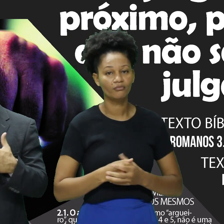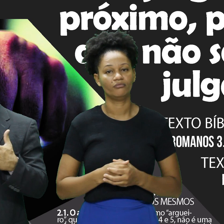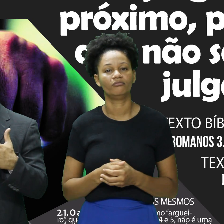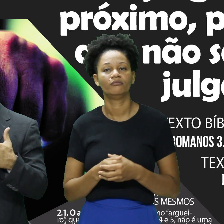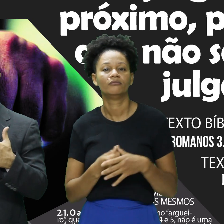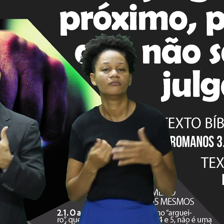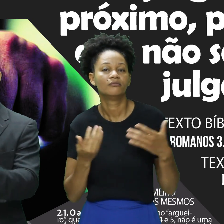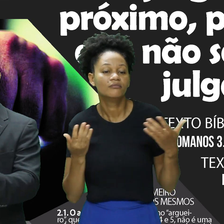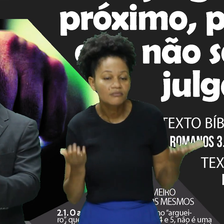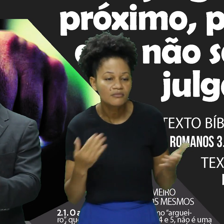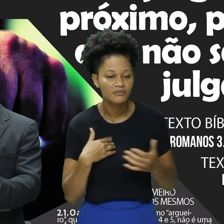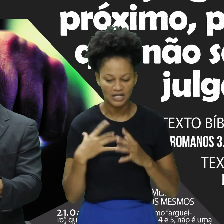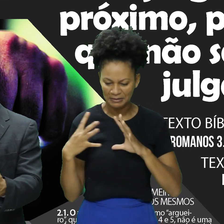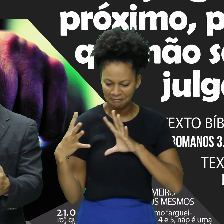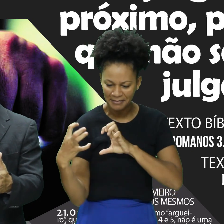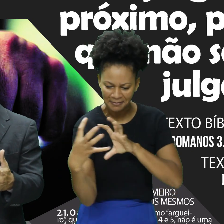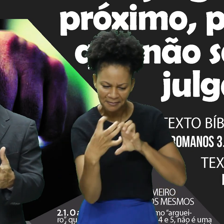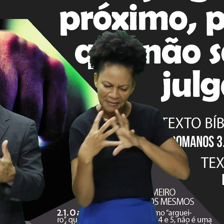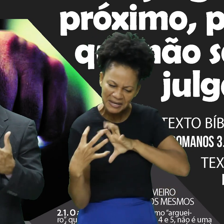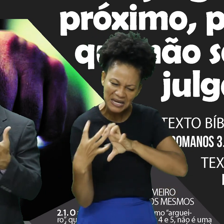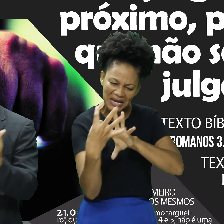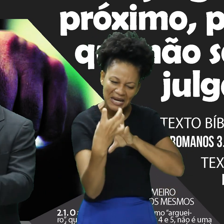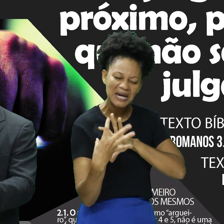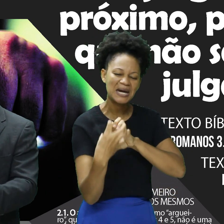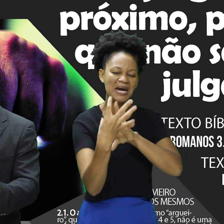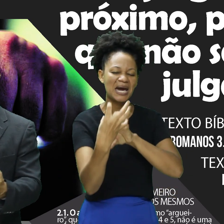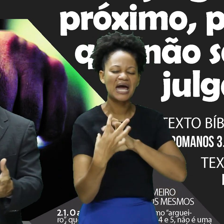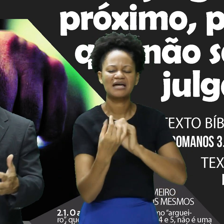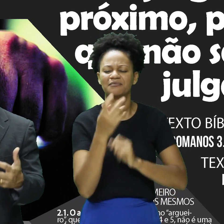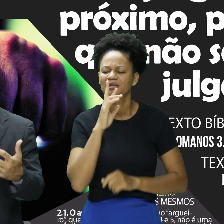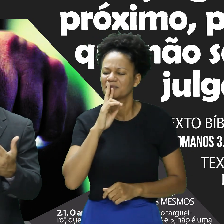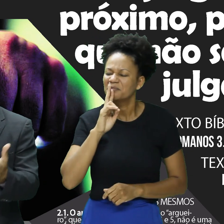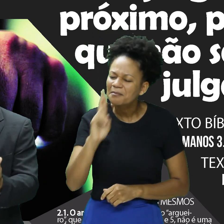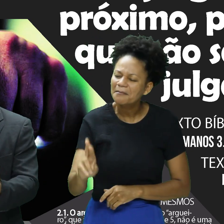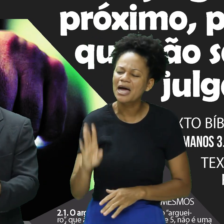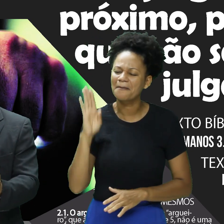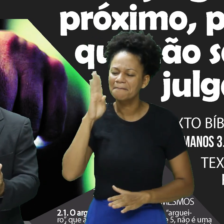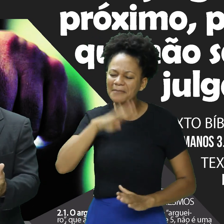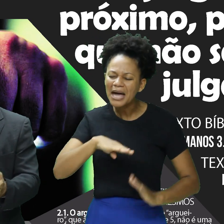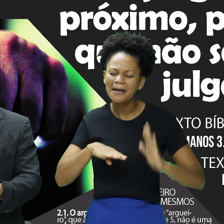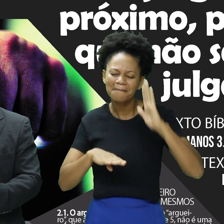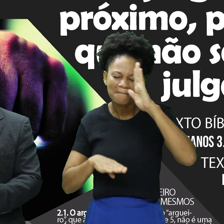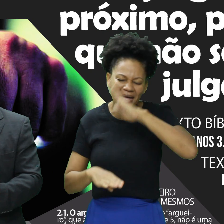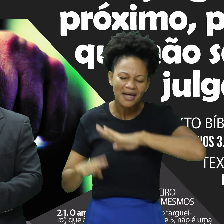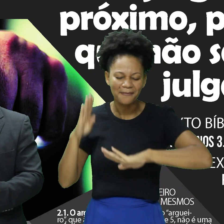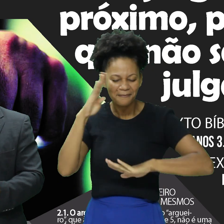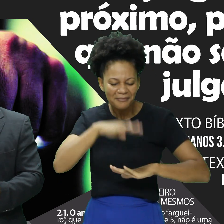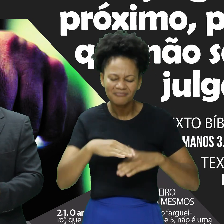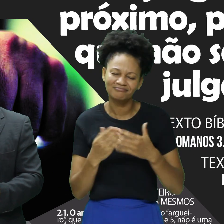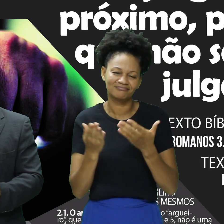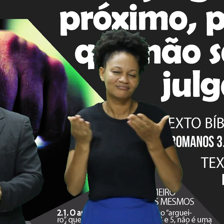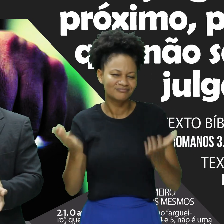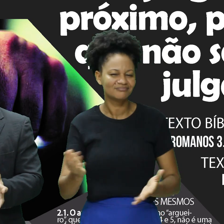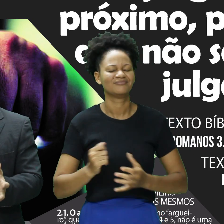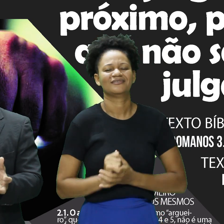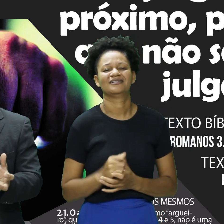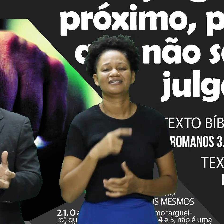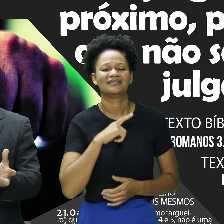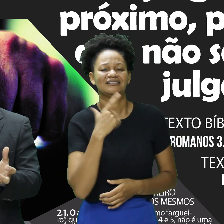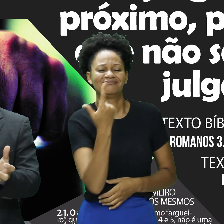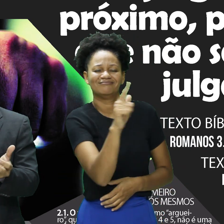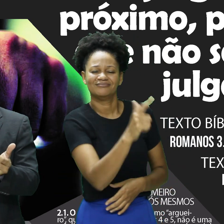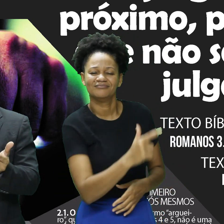e eu briguei com ela, eu respondi ela mal e tratei ela mal naquele momento, e eu não